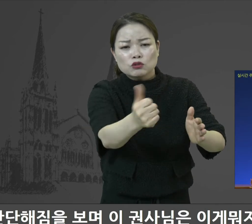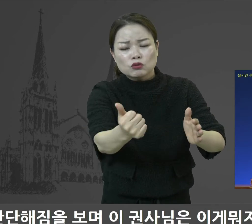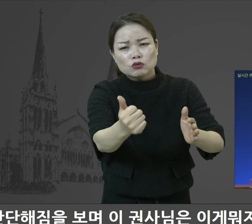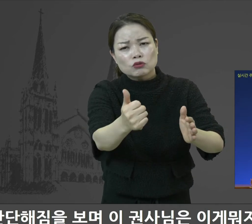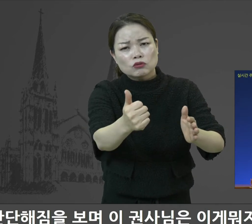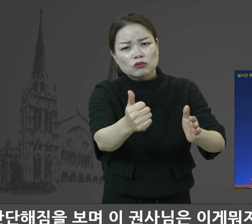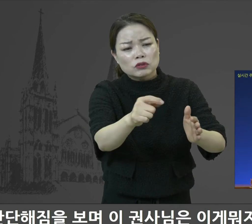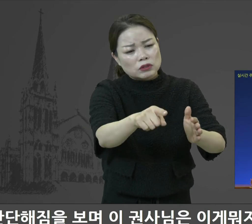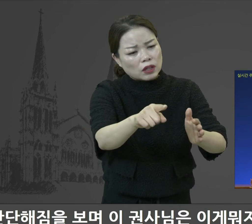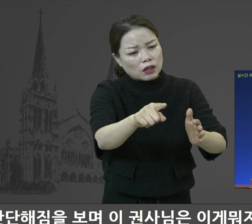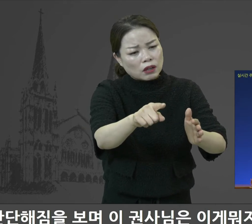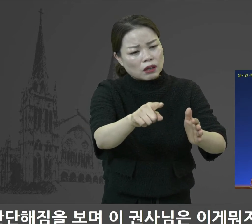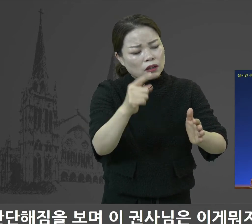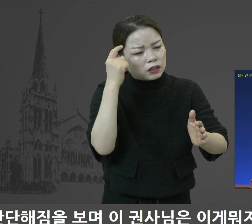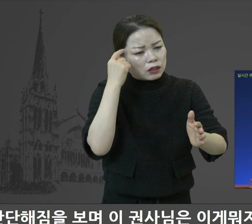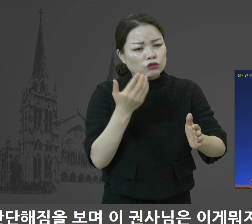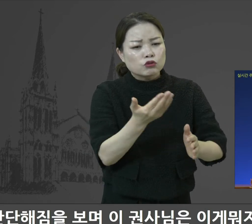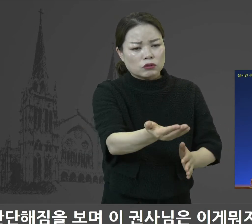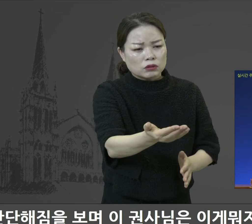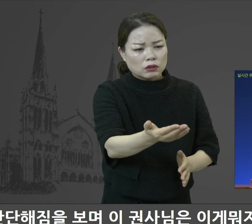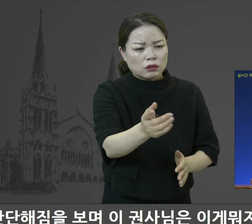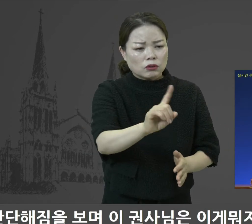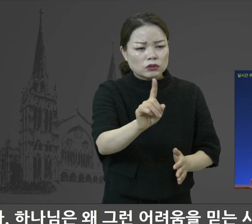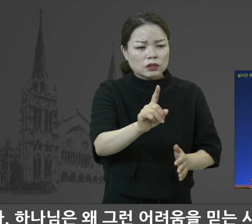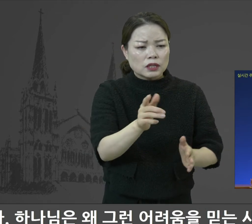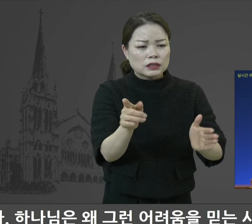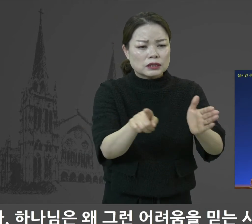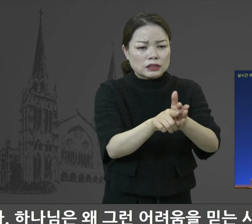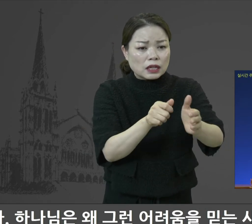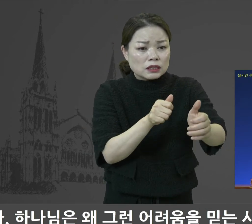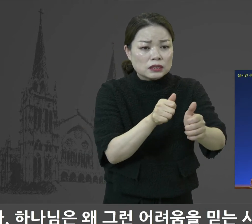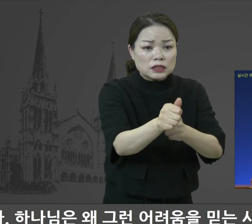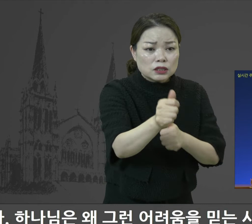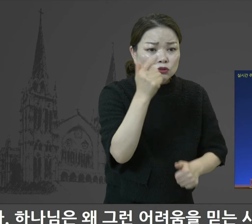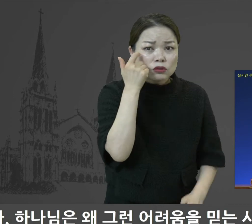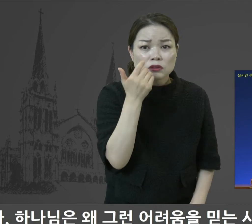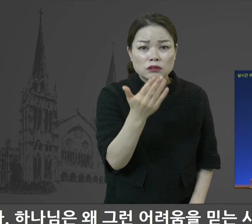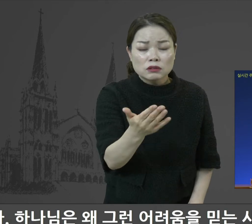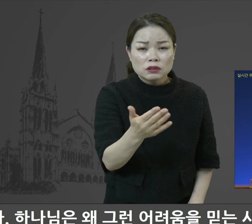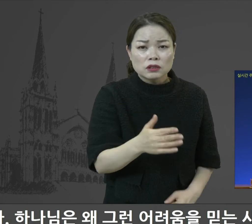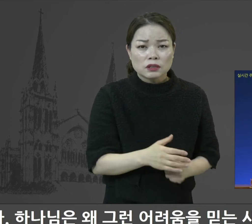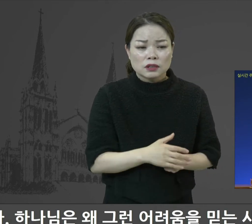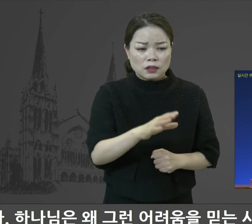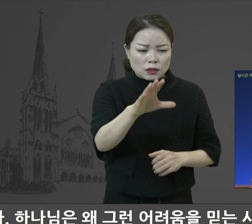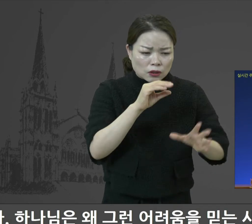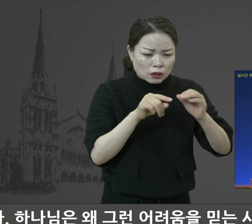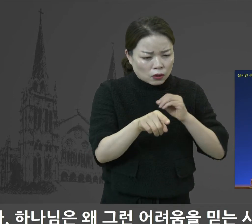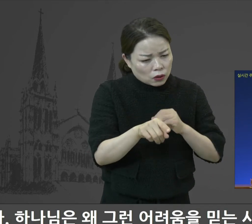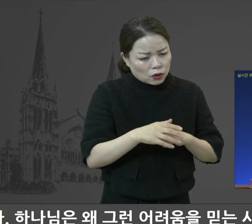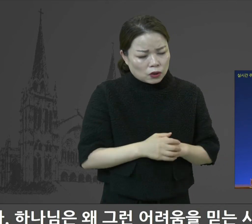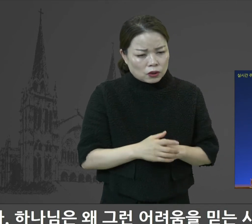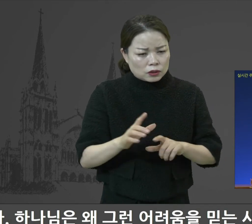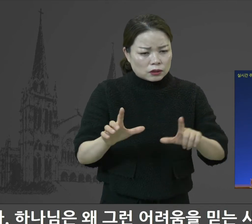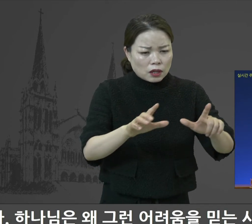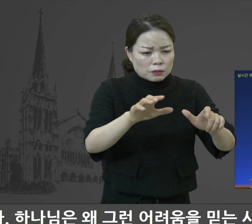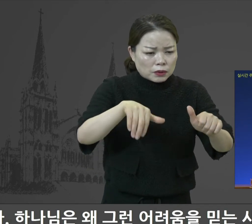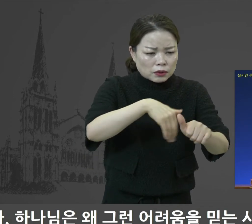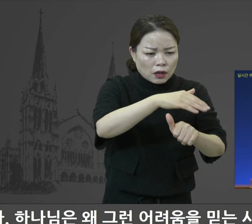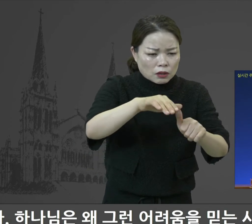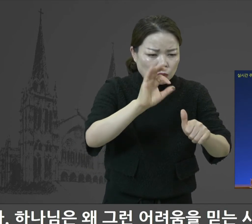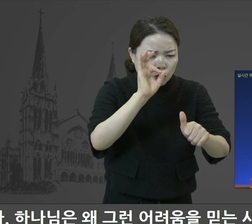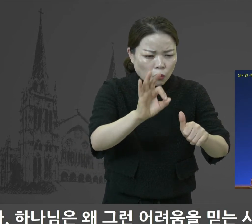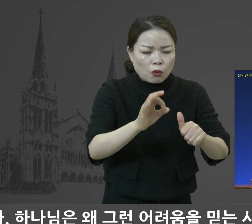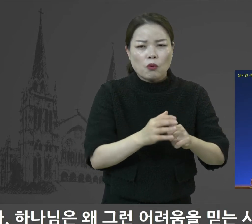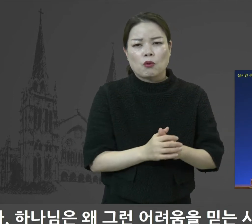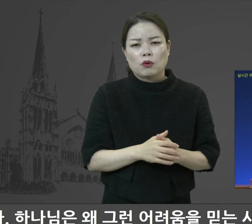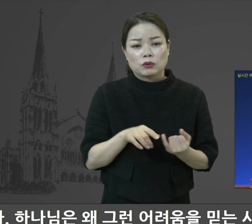도대체 어떤 신앙으로 이런 걸 극복했는지, 본인이 경험하고 있는 작은 삶의 어려움과 대입해서